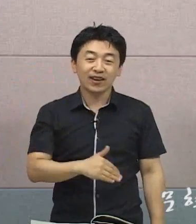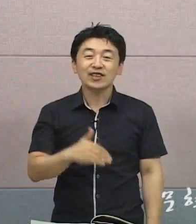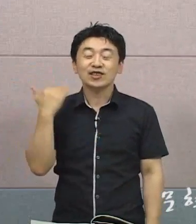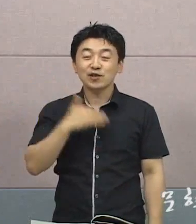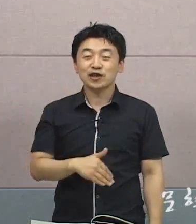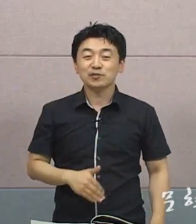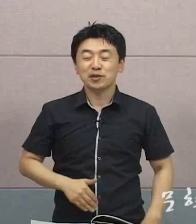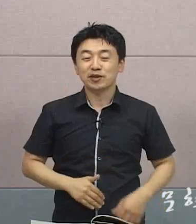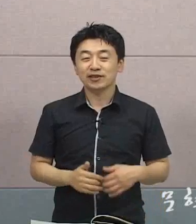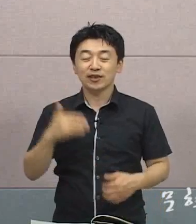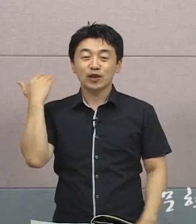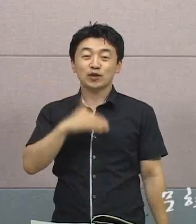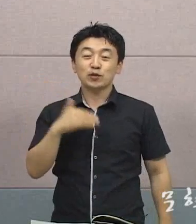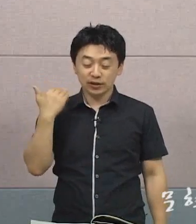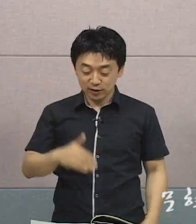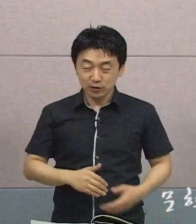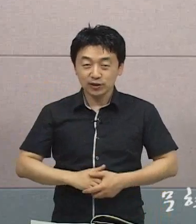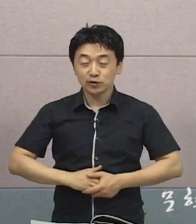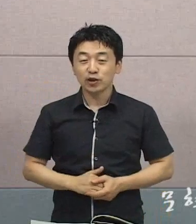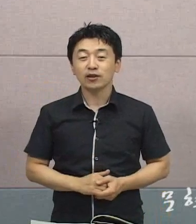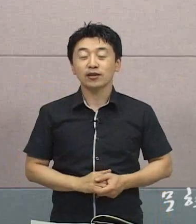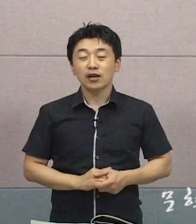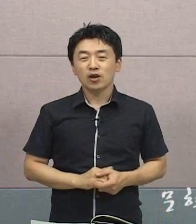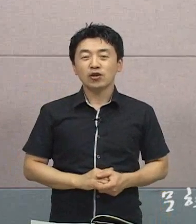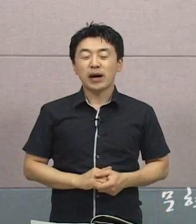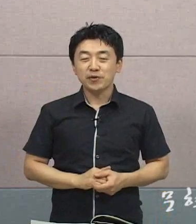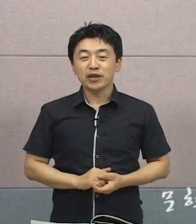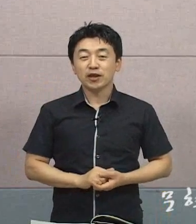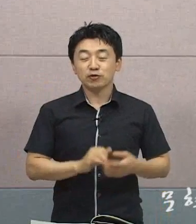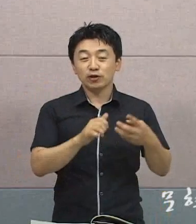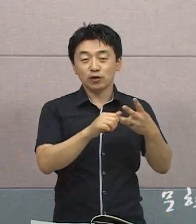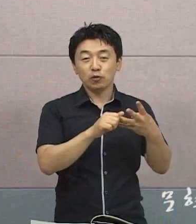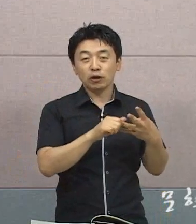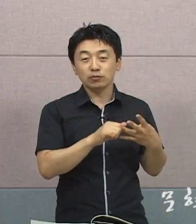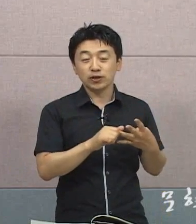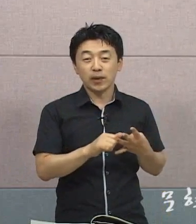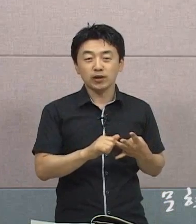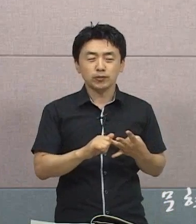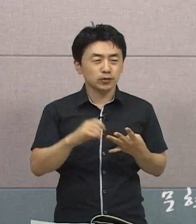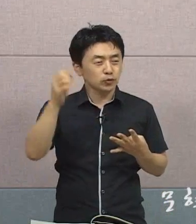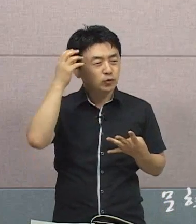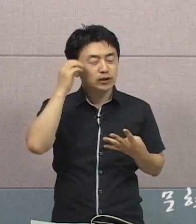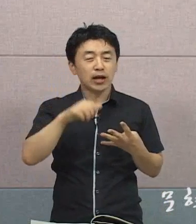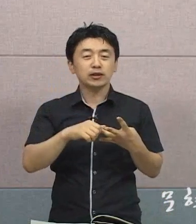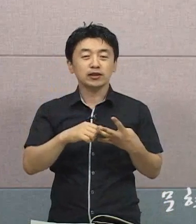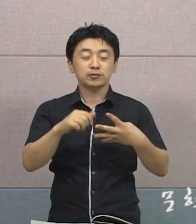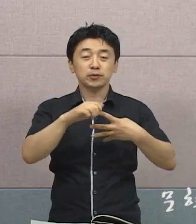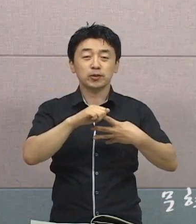이렇게 사용을 하시면 됩니다. 네. 그래서 이렇게 사용을 하시고요. 거의 마임에 가깝고요. 혹 여러분들이 마임으로 유추가 잘 안 되겠다 싶으시면